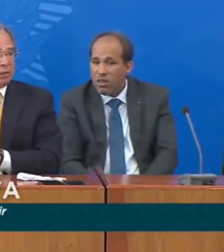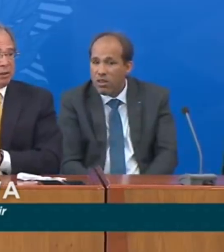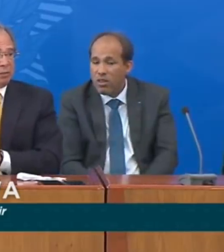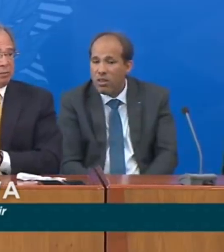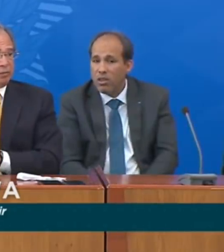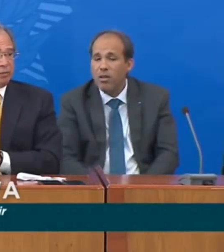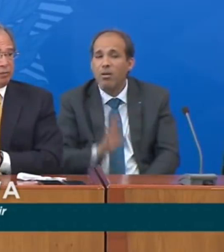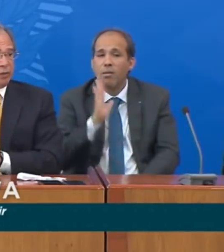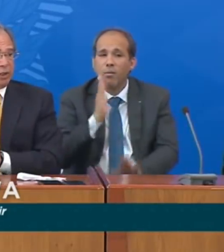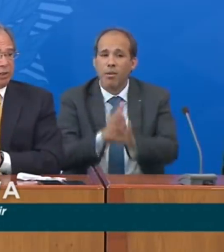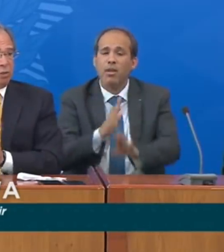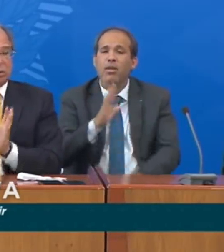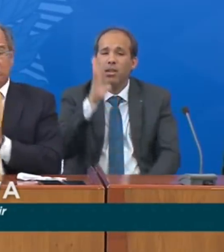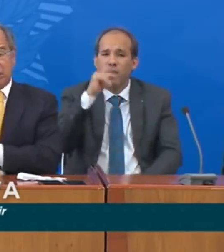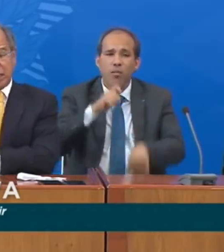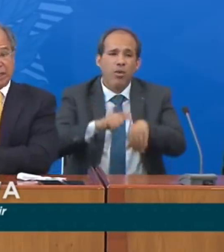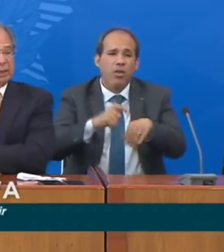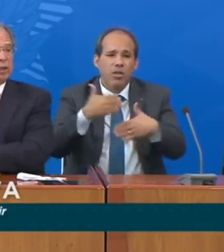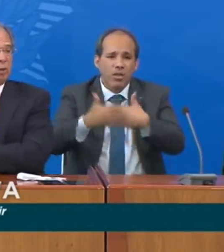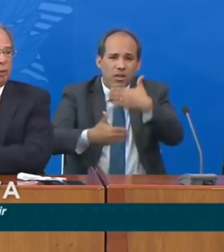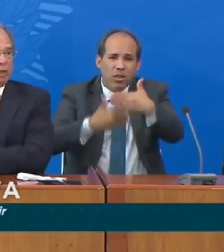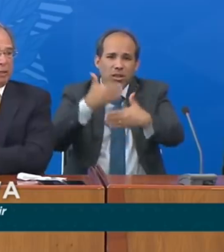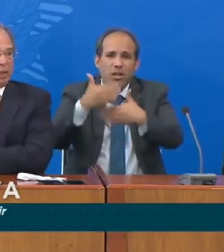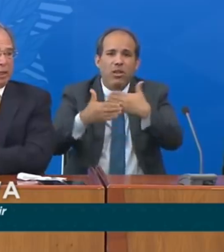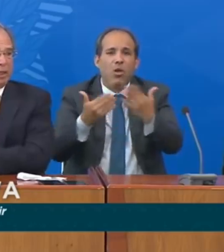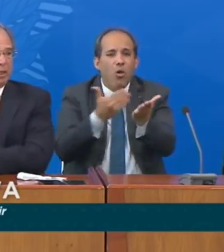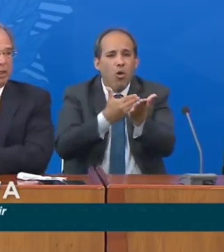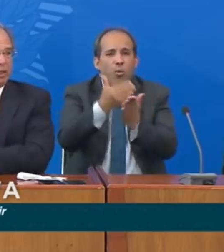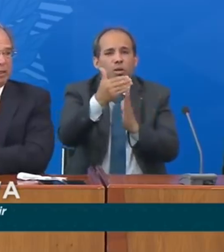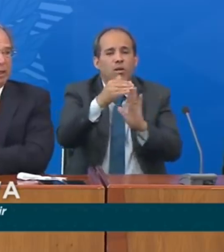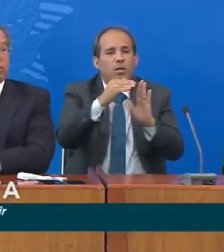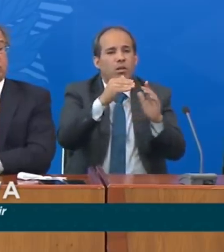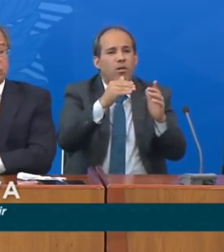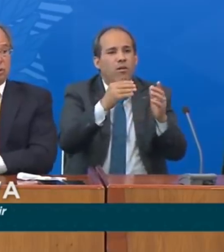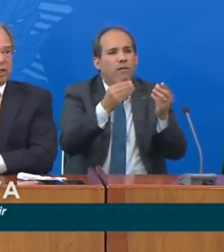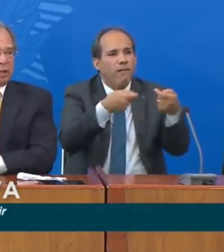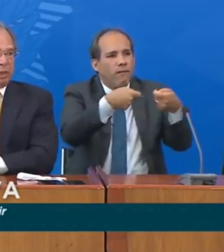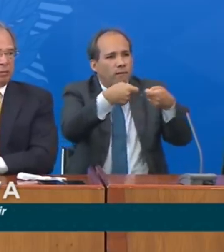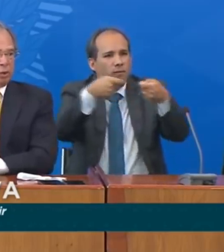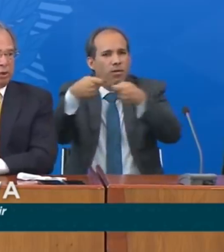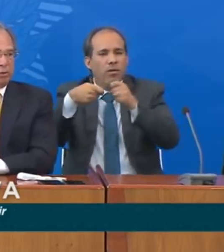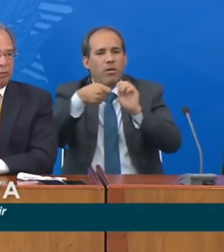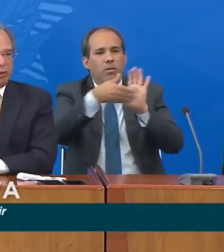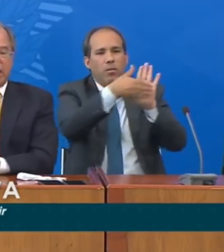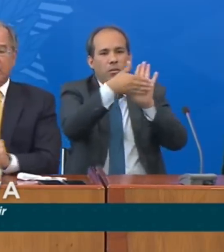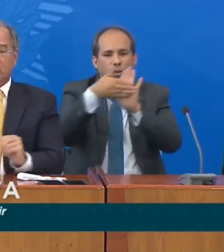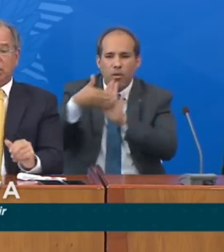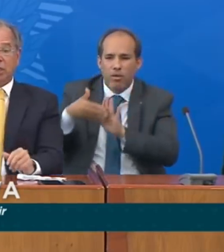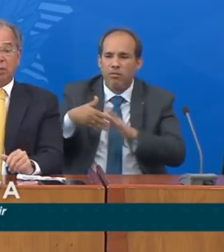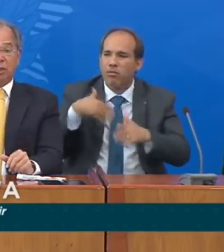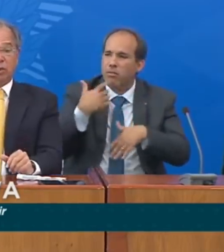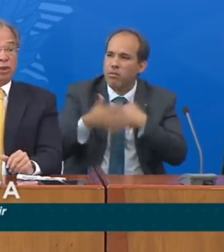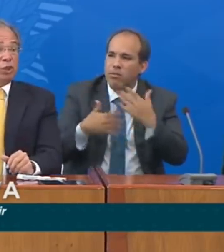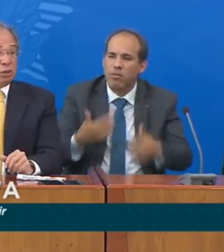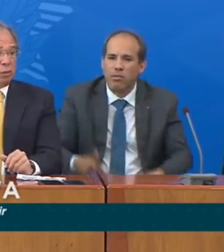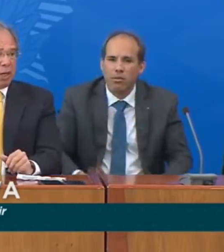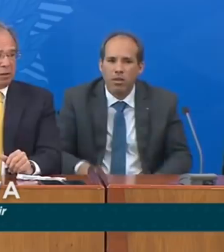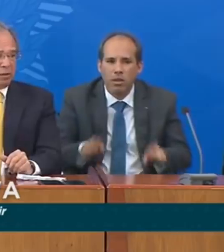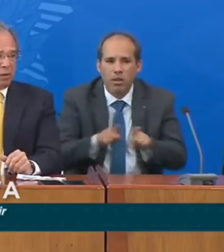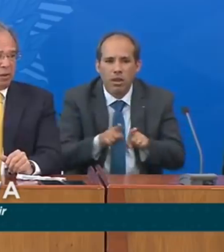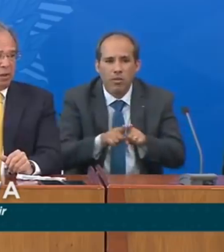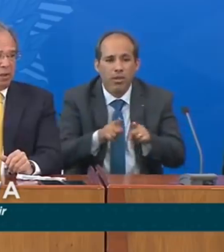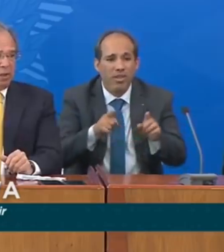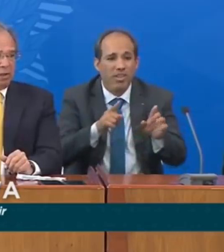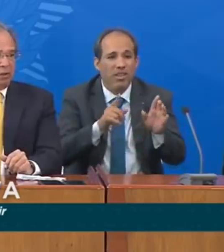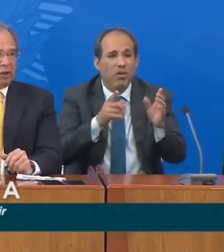8 meses. Então, estamos atacando esse problema também. É um segundo tratamento possível. E aí tem um tratamento de curtíssimo